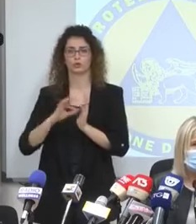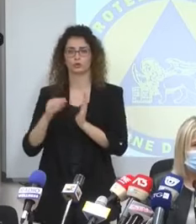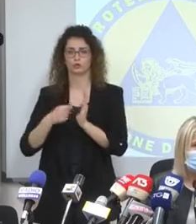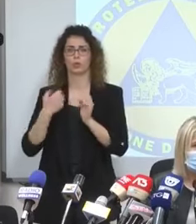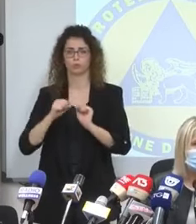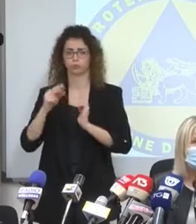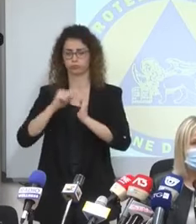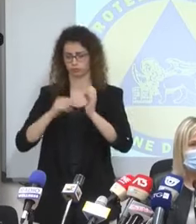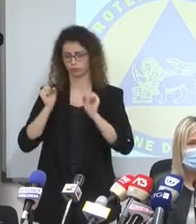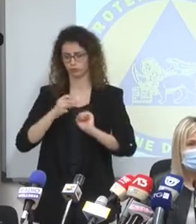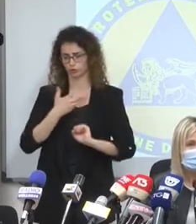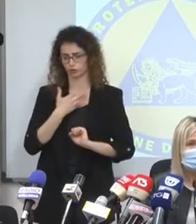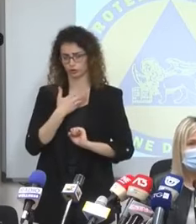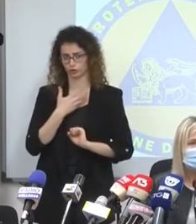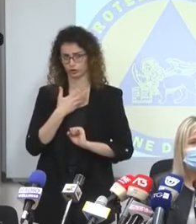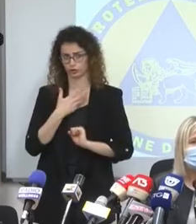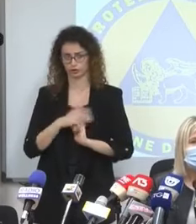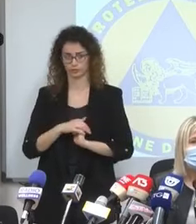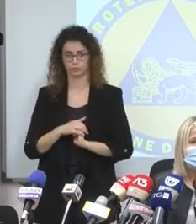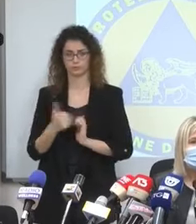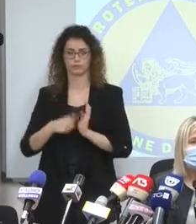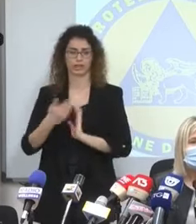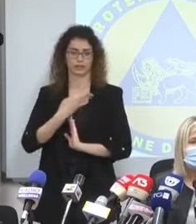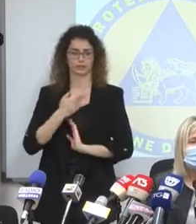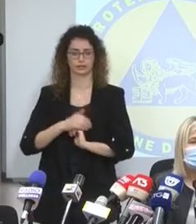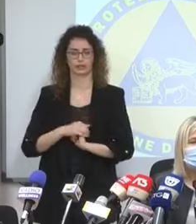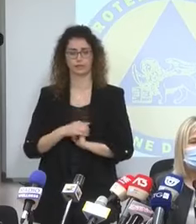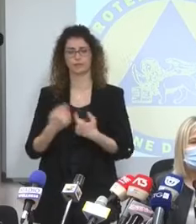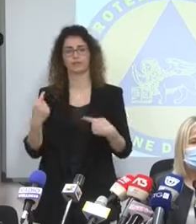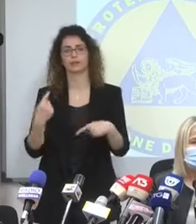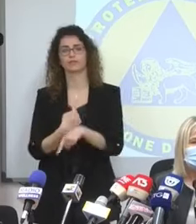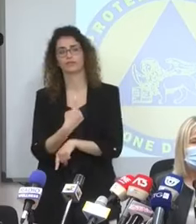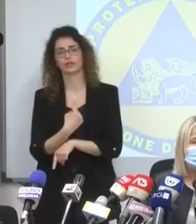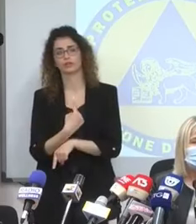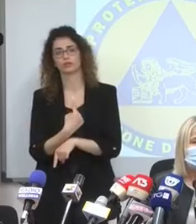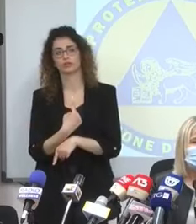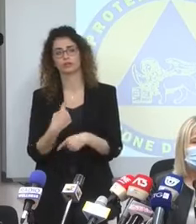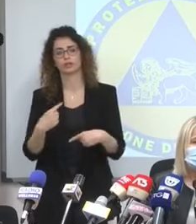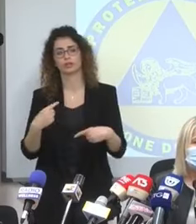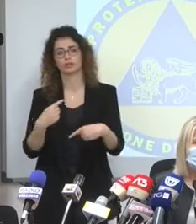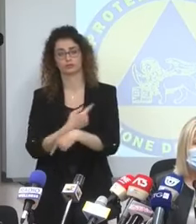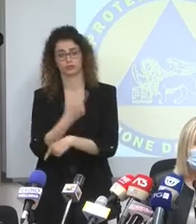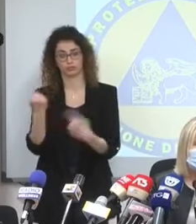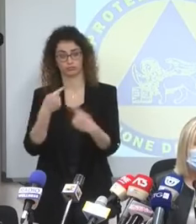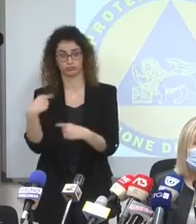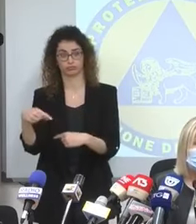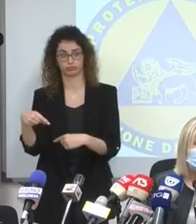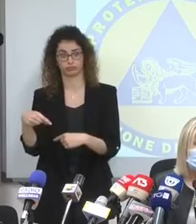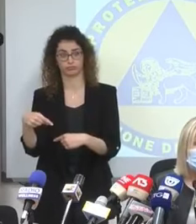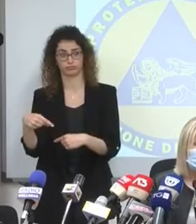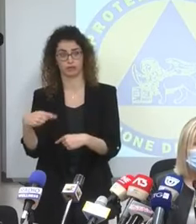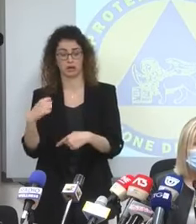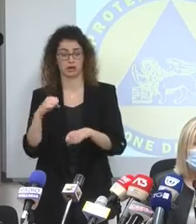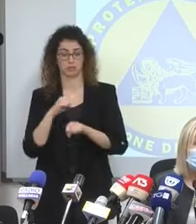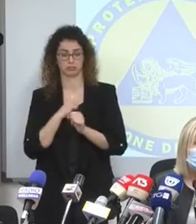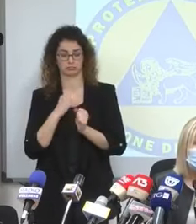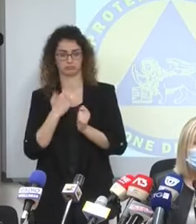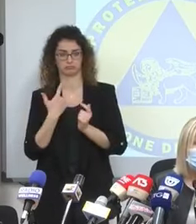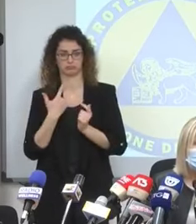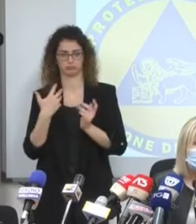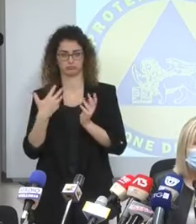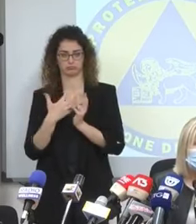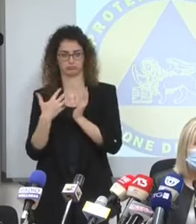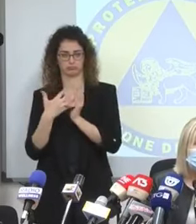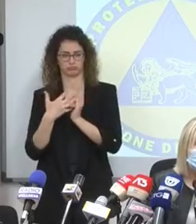comunque c'era la prenotazione già, che era arrivata con lettera. Il caso invece, questo probabilmente ci sia stato un disguido, credo,